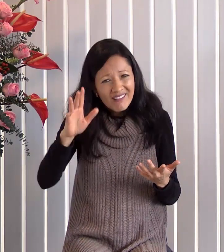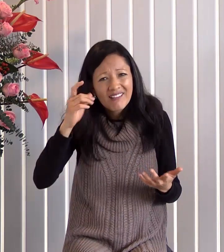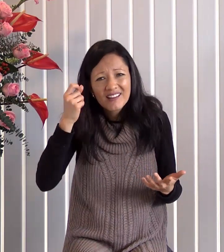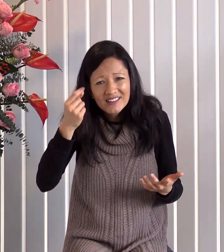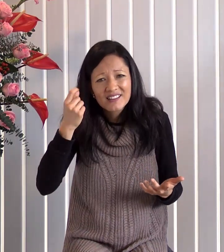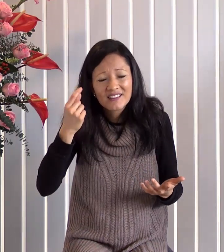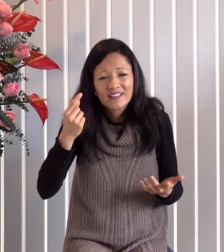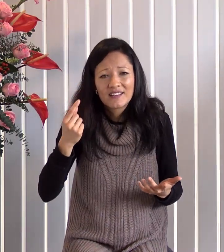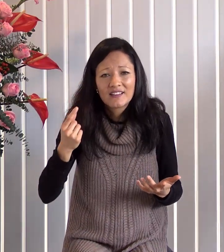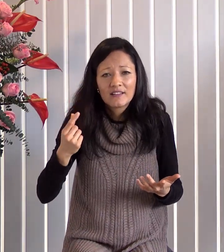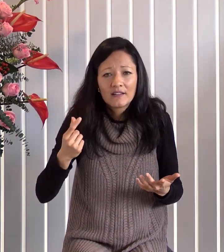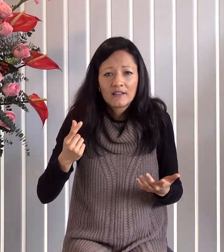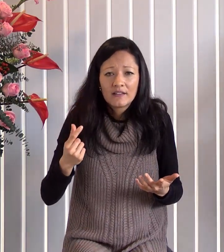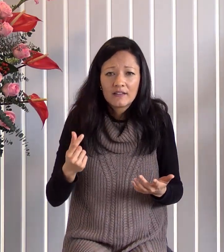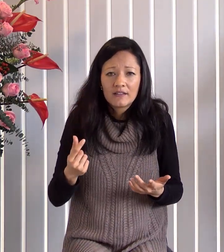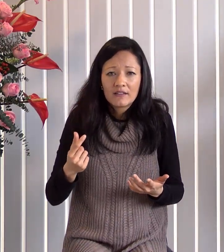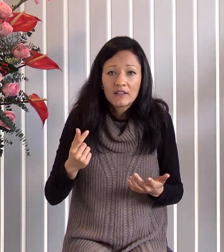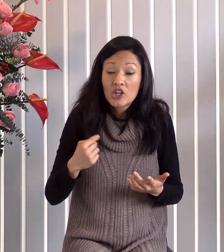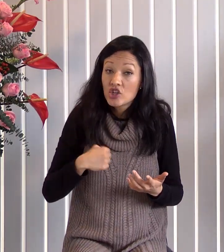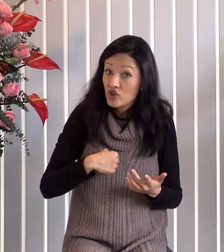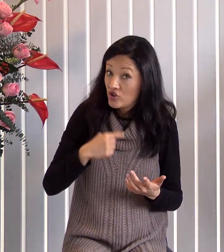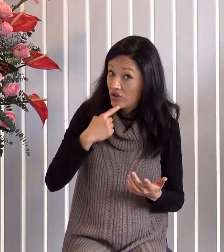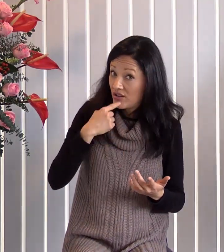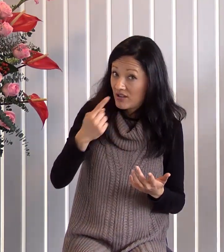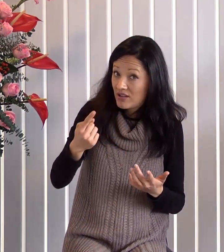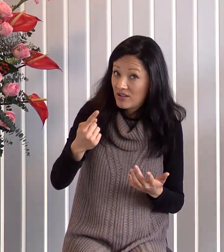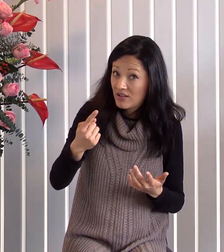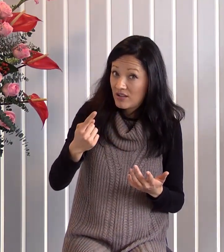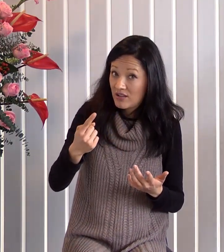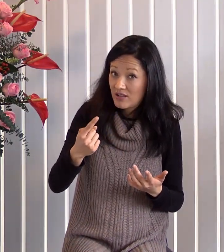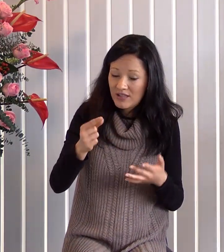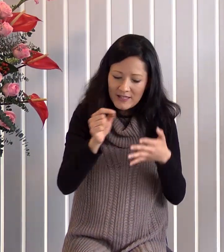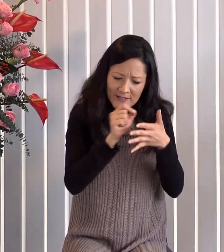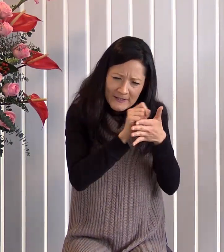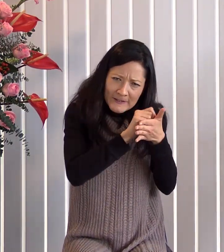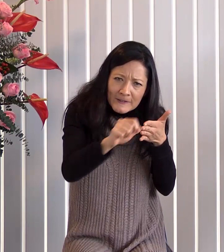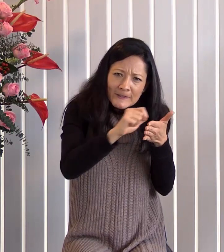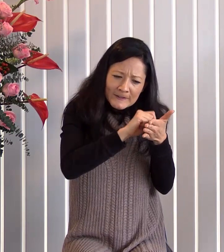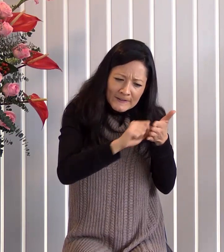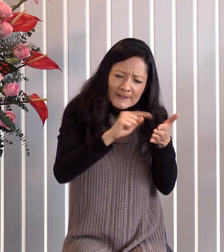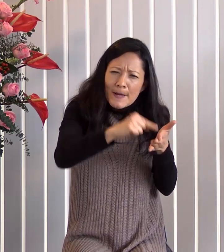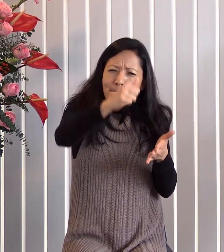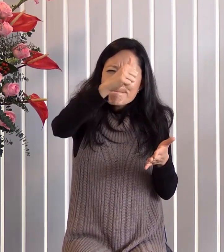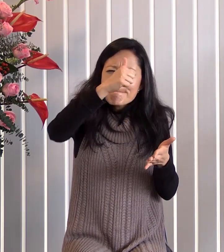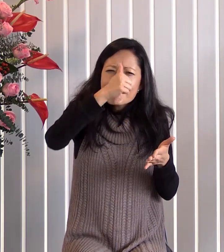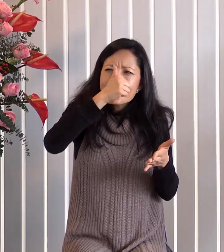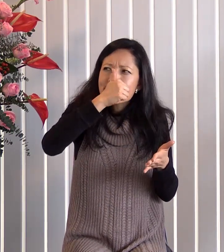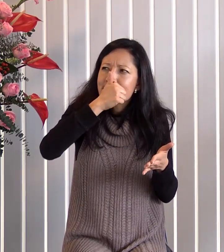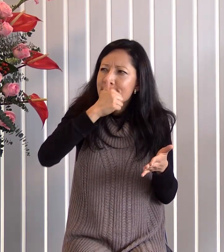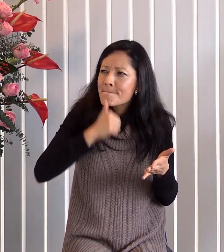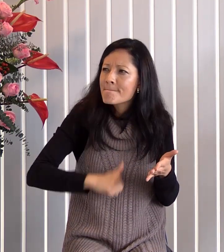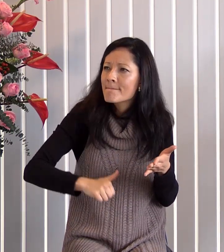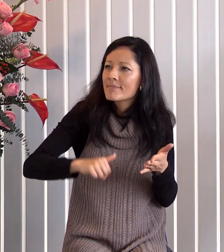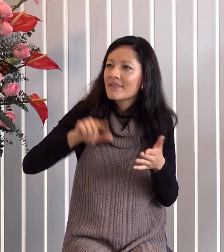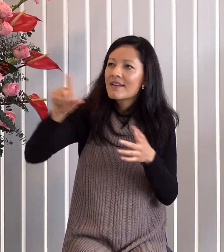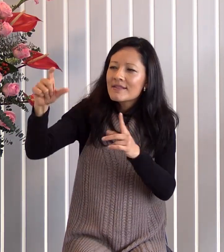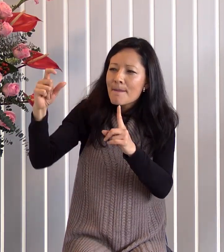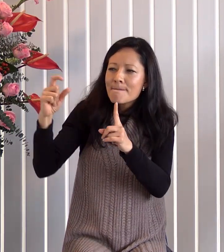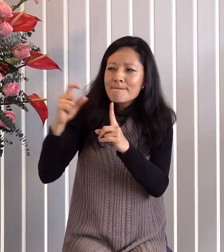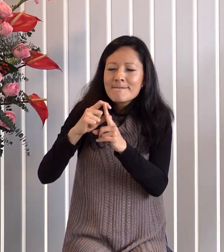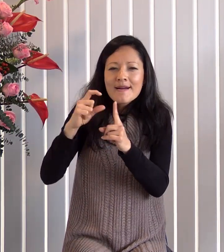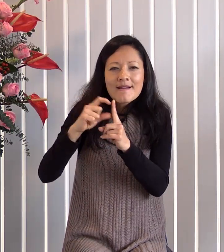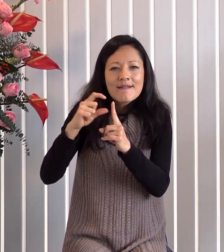¿Entienden? Por eso les dije, ahí subrayé, paciencia. Esa palabra es la clave en el